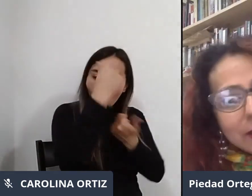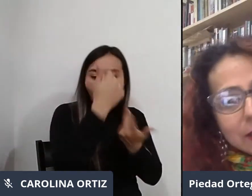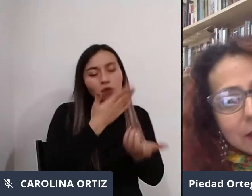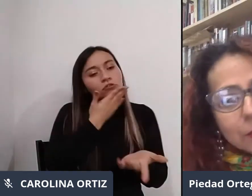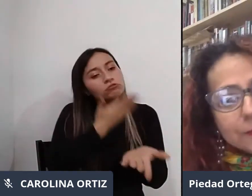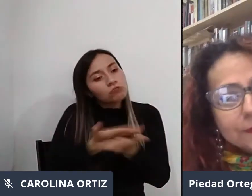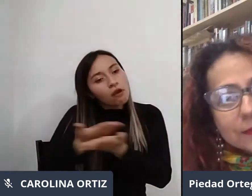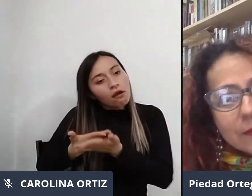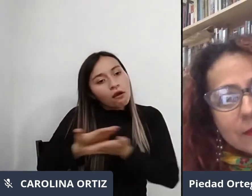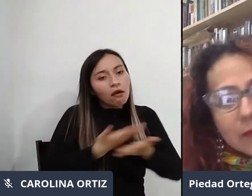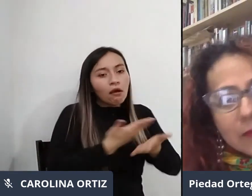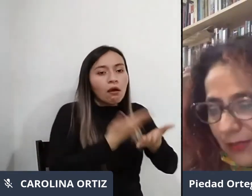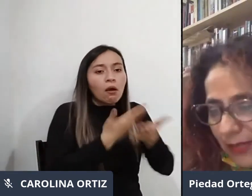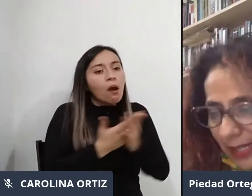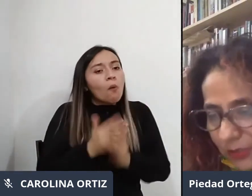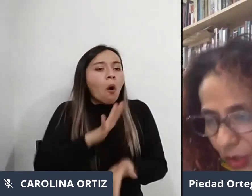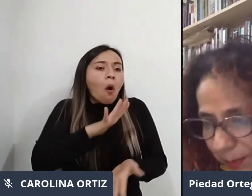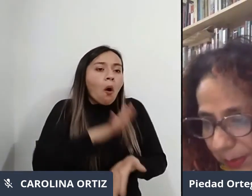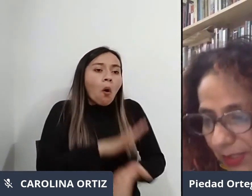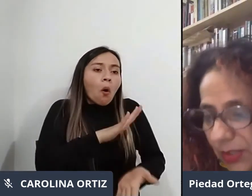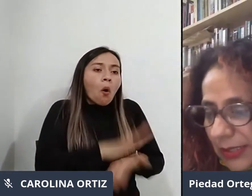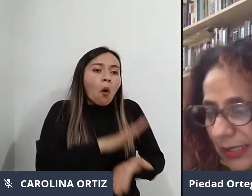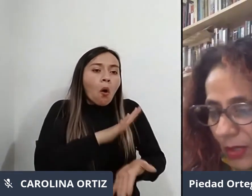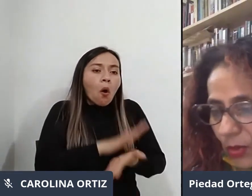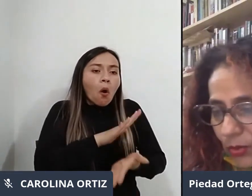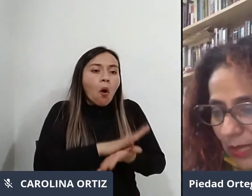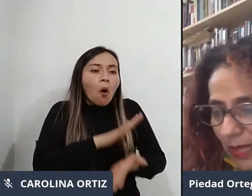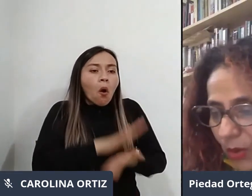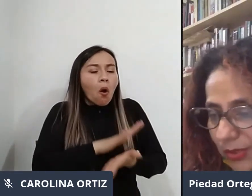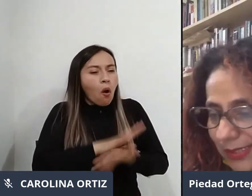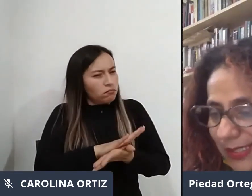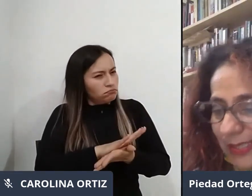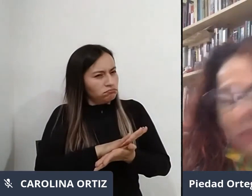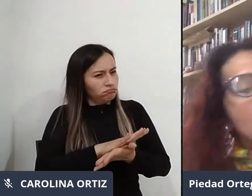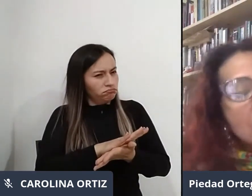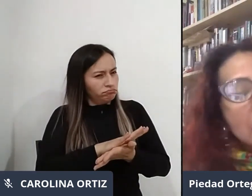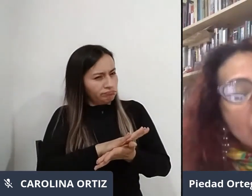del catecismo, filantrópico,